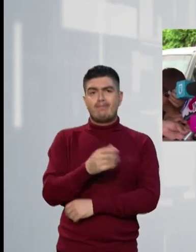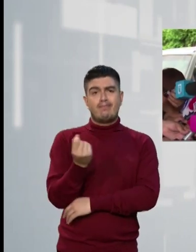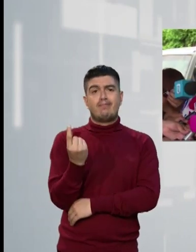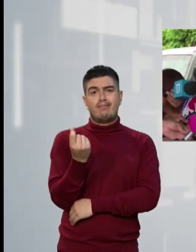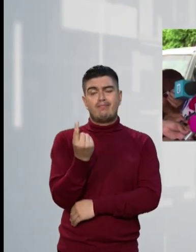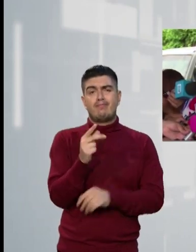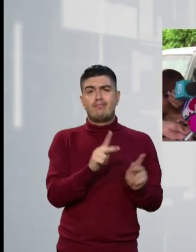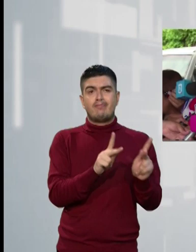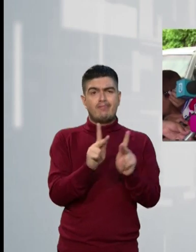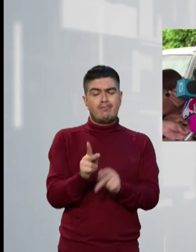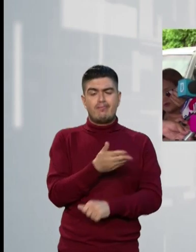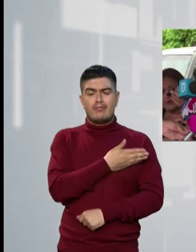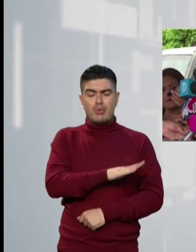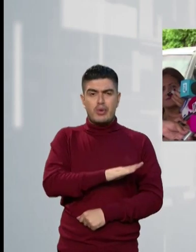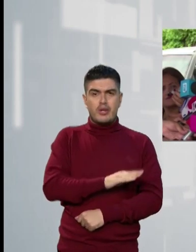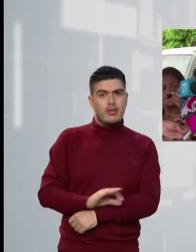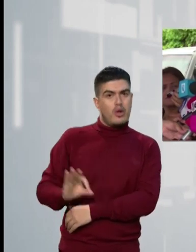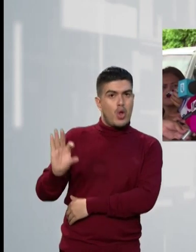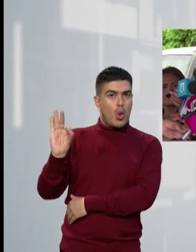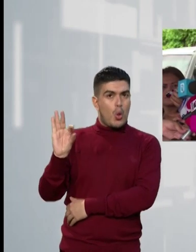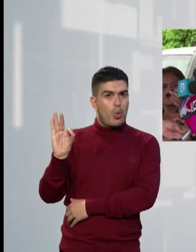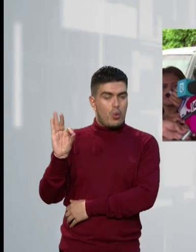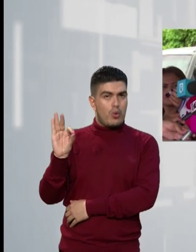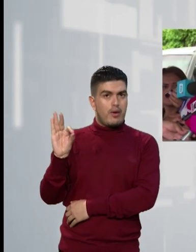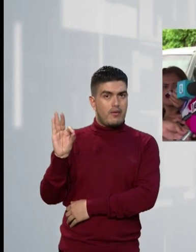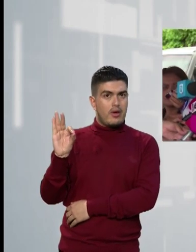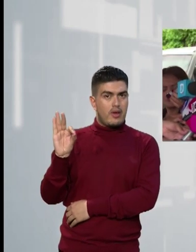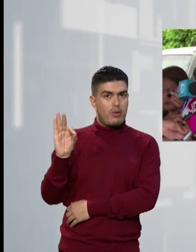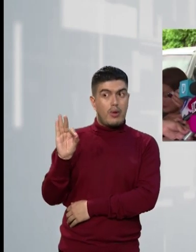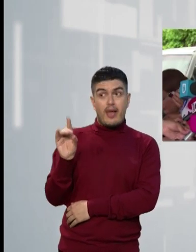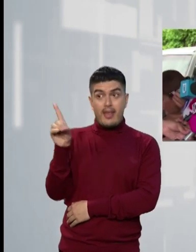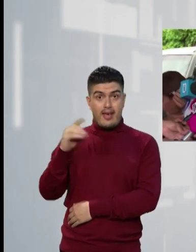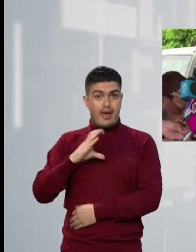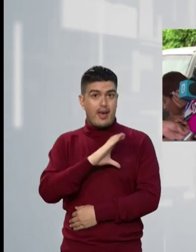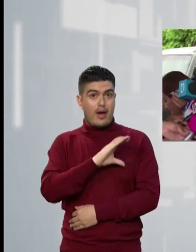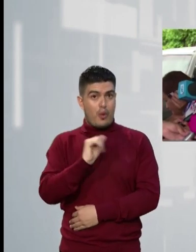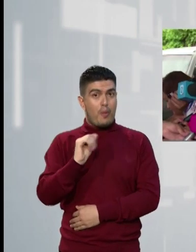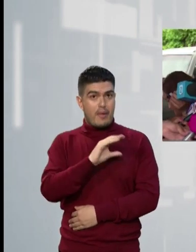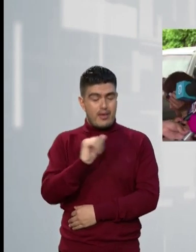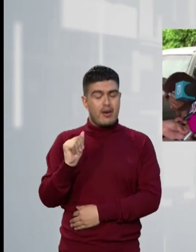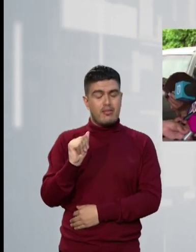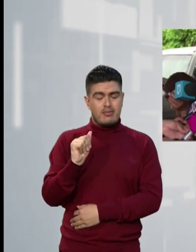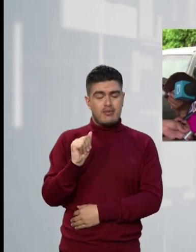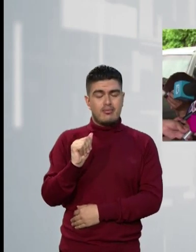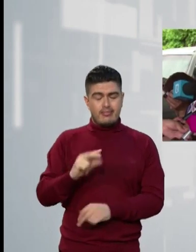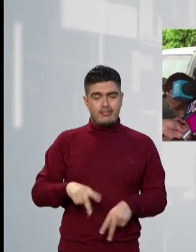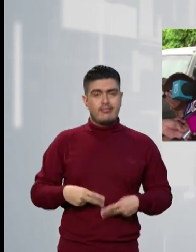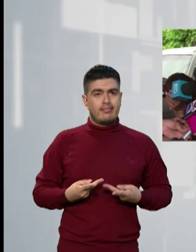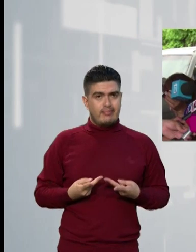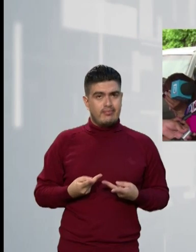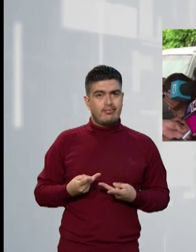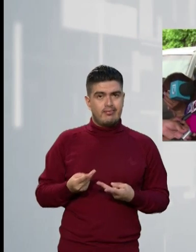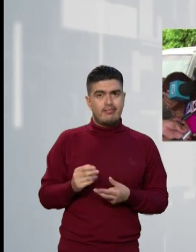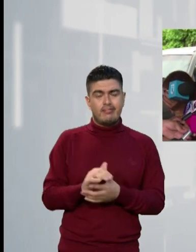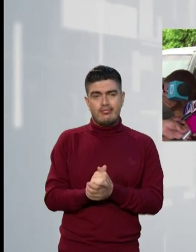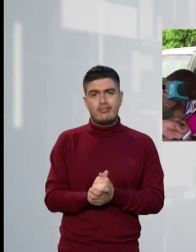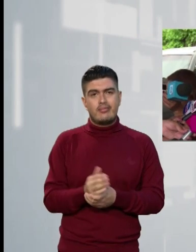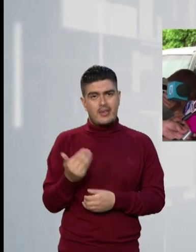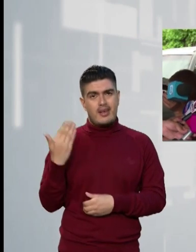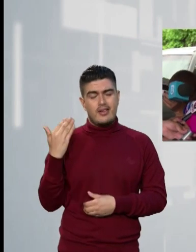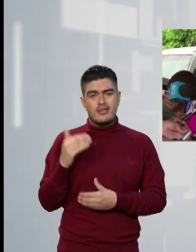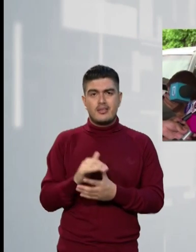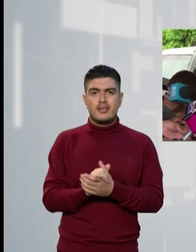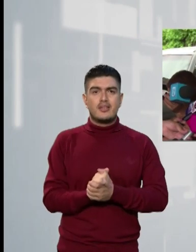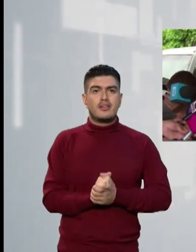fallecidos nueve nueve son de Comayagua confirmados verdad y hay uno